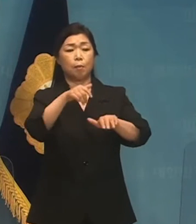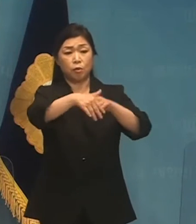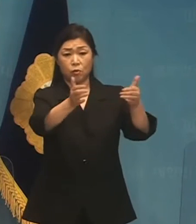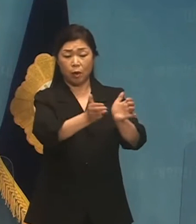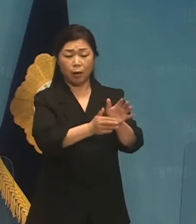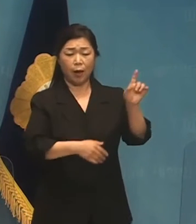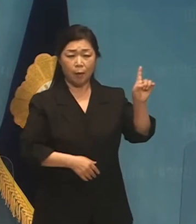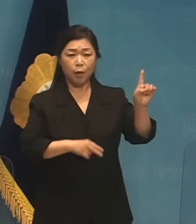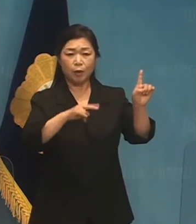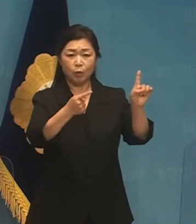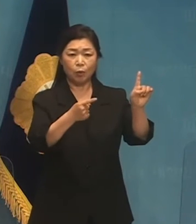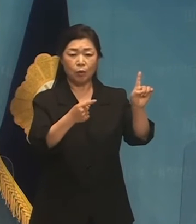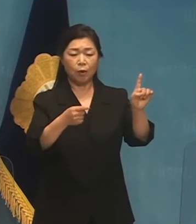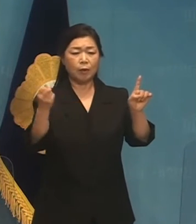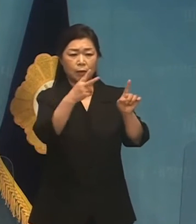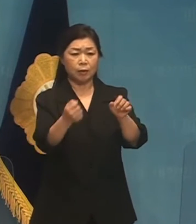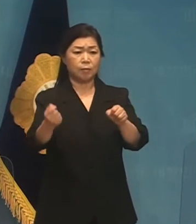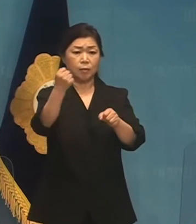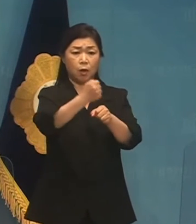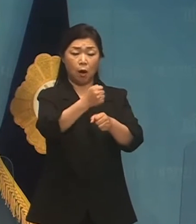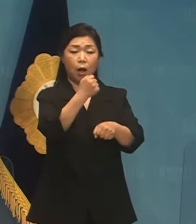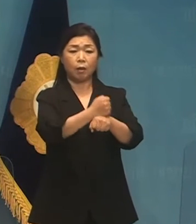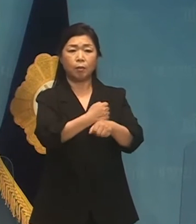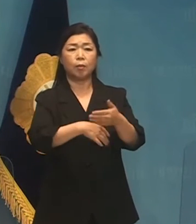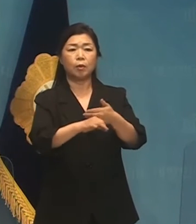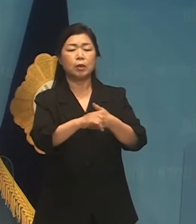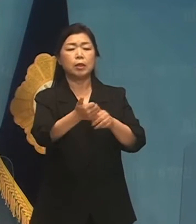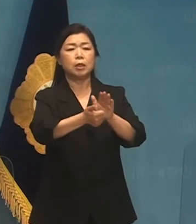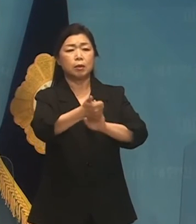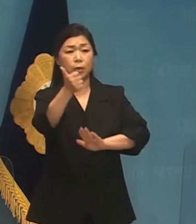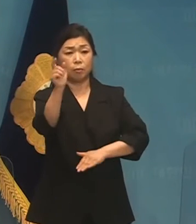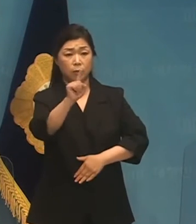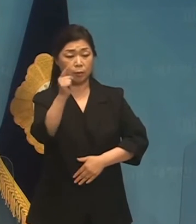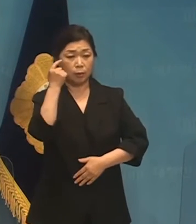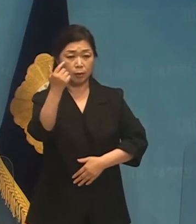한 번 더 재집권한들 무슨 희망이 있겠습니까?